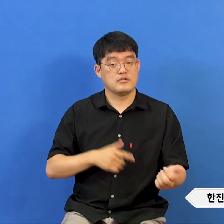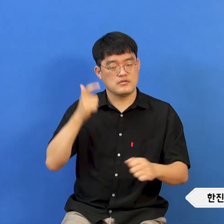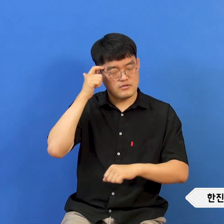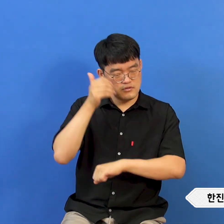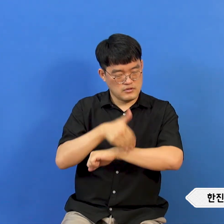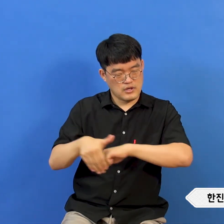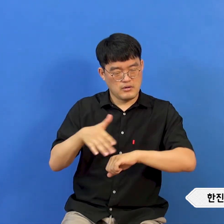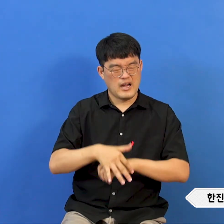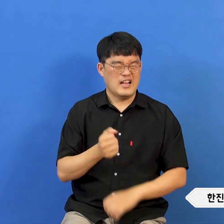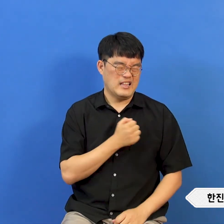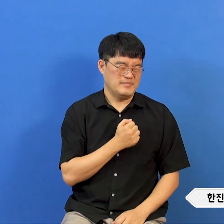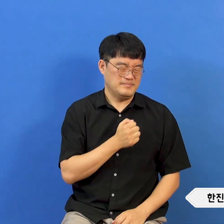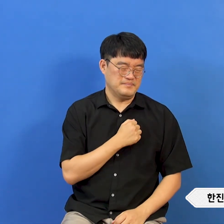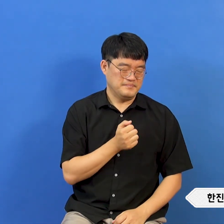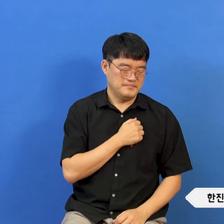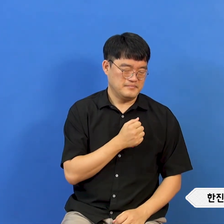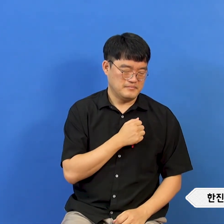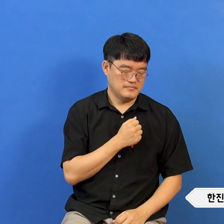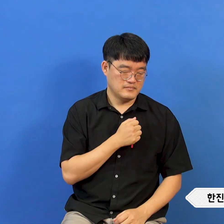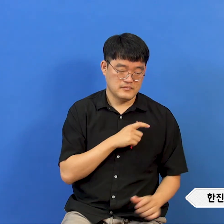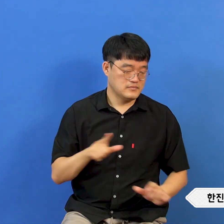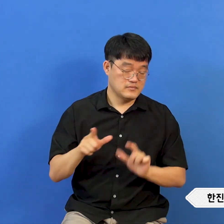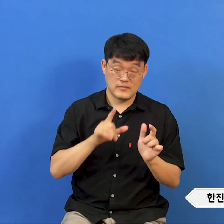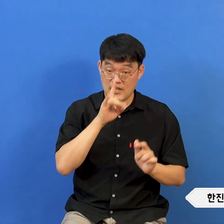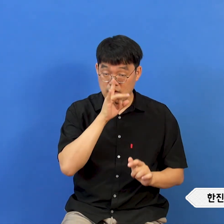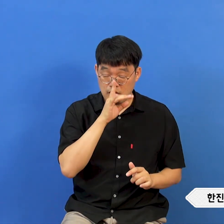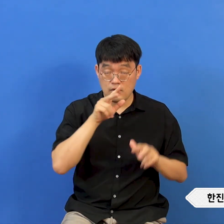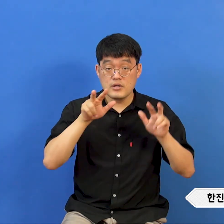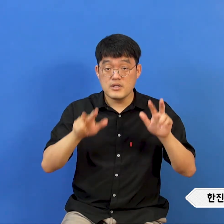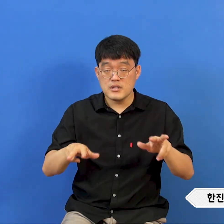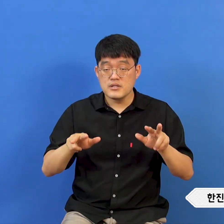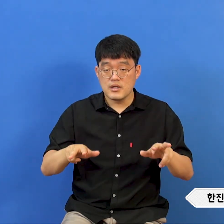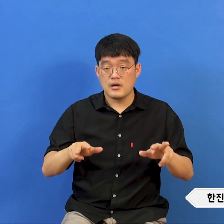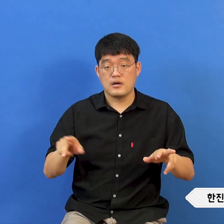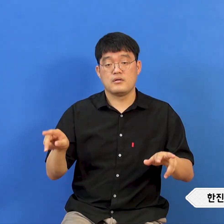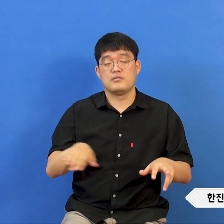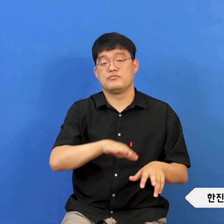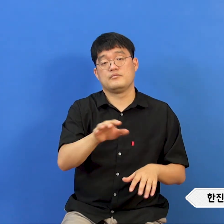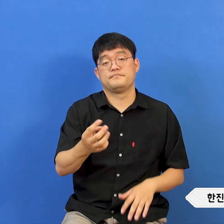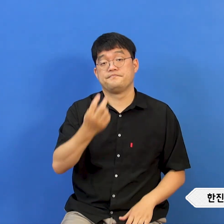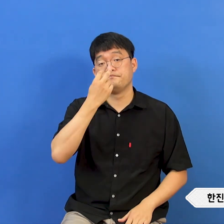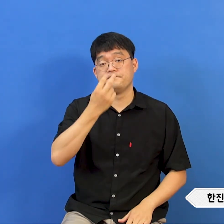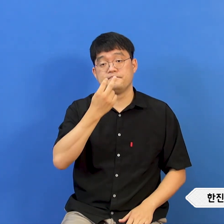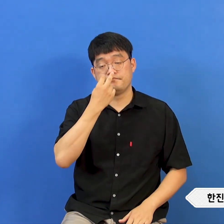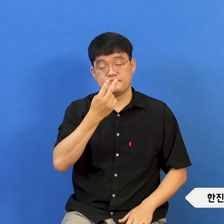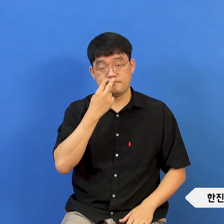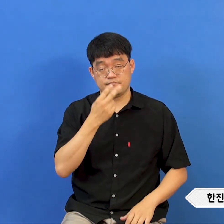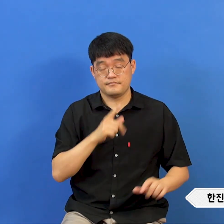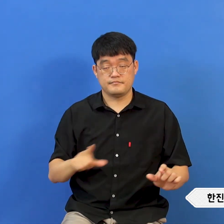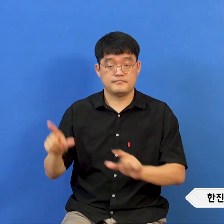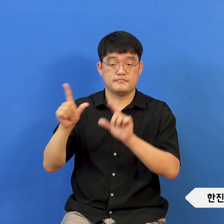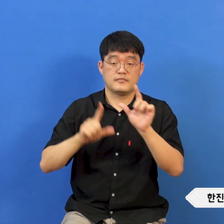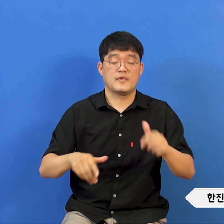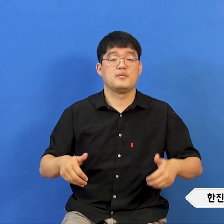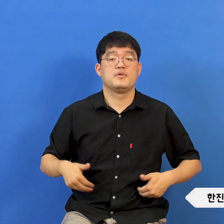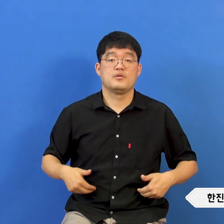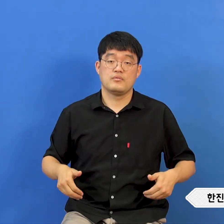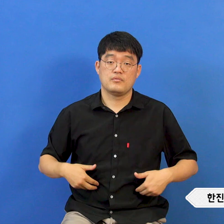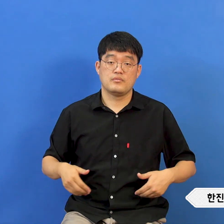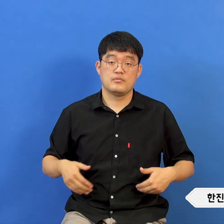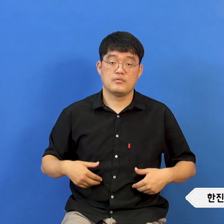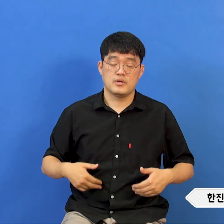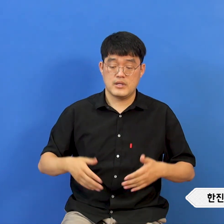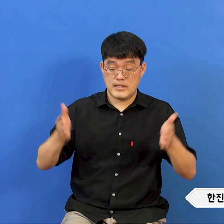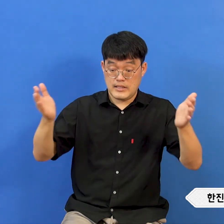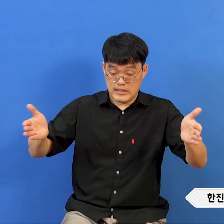계속 갑갑해 하면서만 살 수는 없고 뭔가 긍정적인 생존의 전략을 세워야 됩니다. 이 기간을